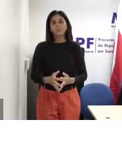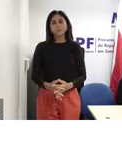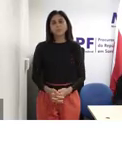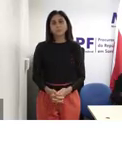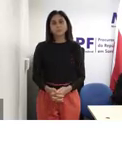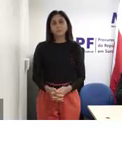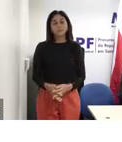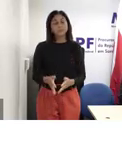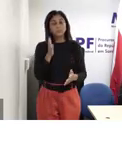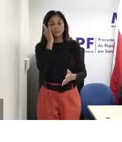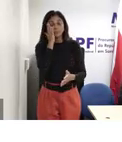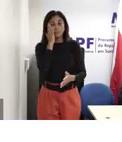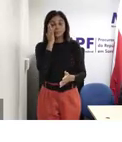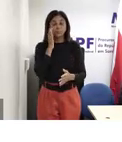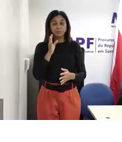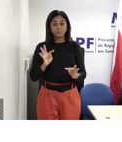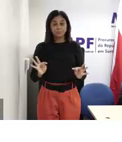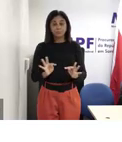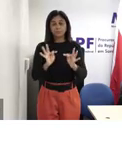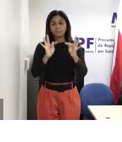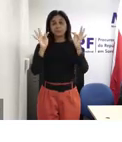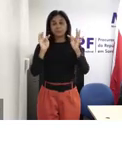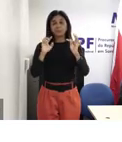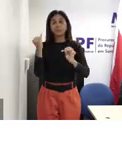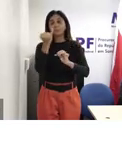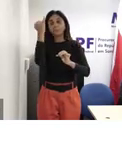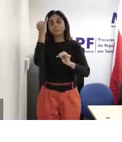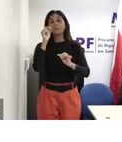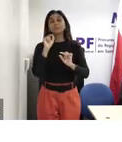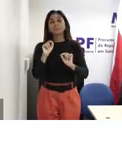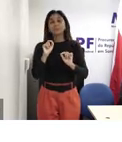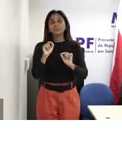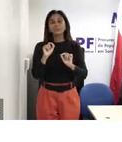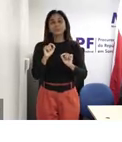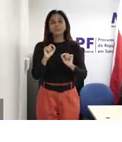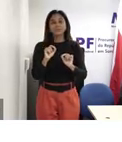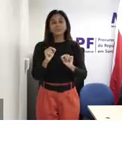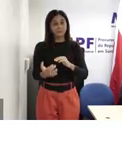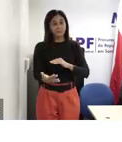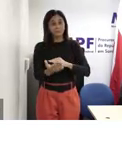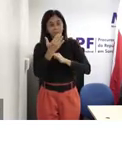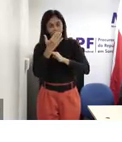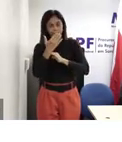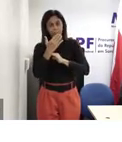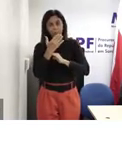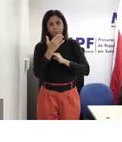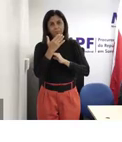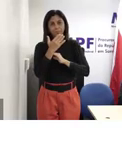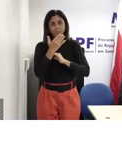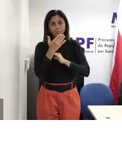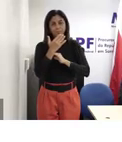tecnologia paraas novas gerações e pra geração dos dos Imigrantes digitais um papel importantíssimo da